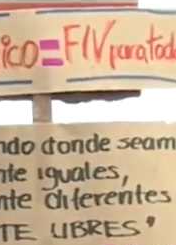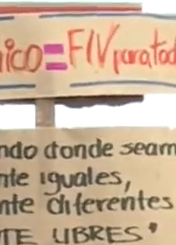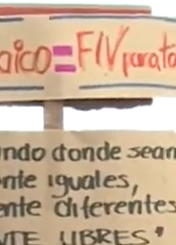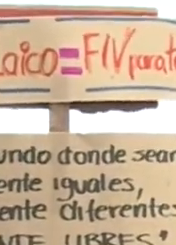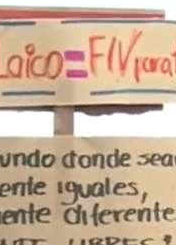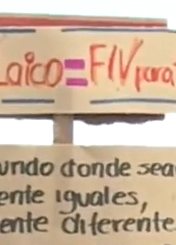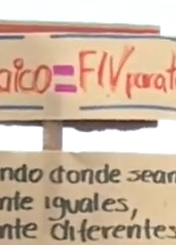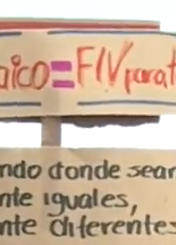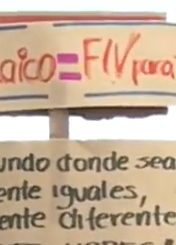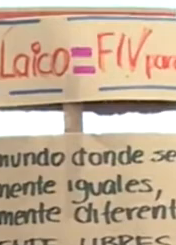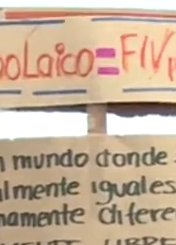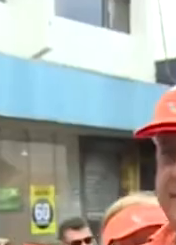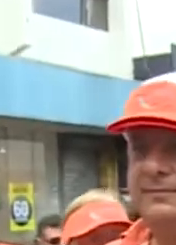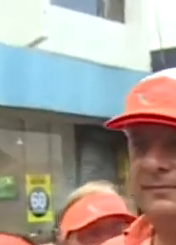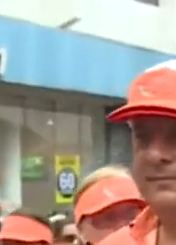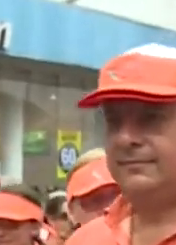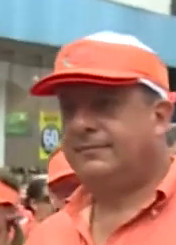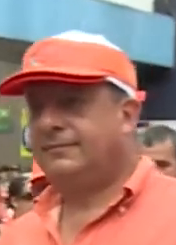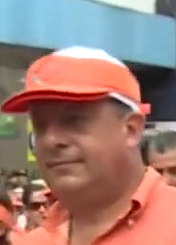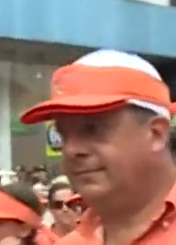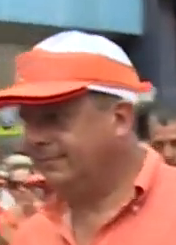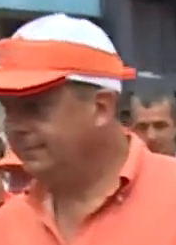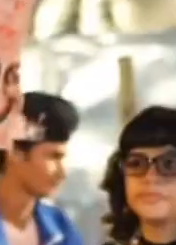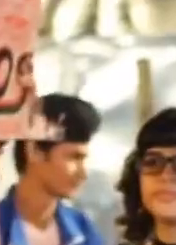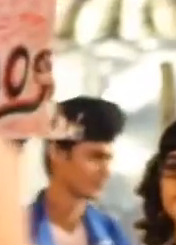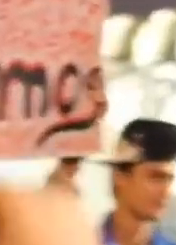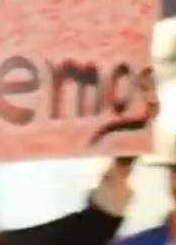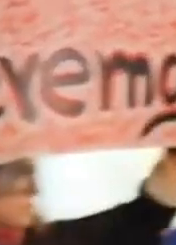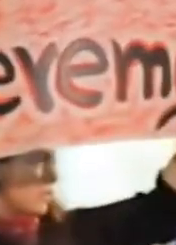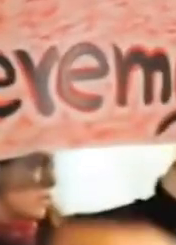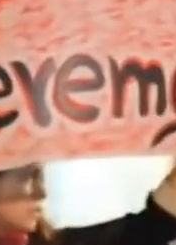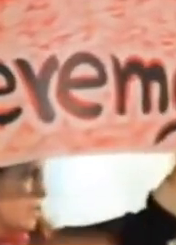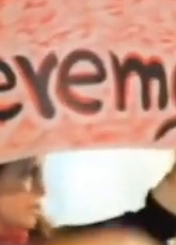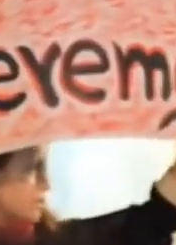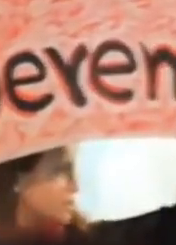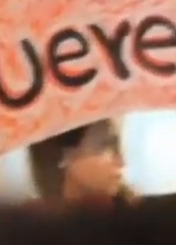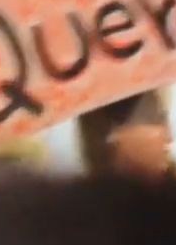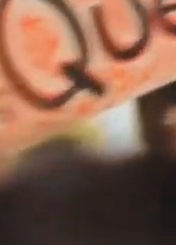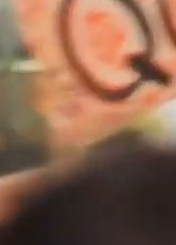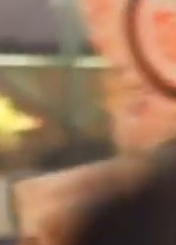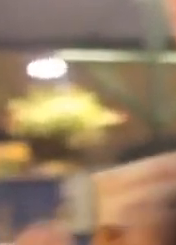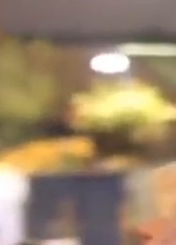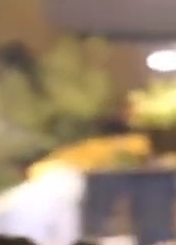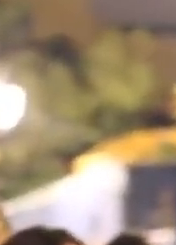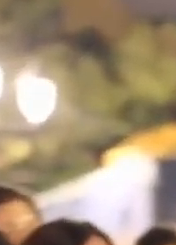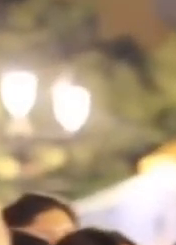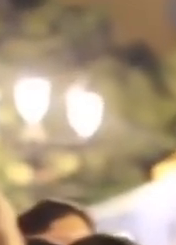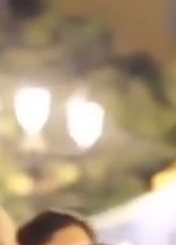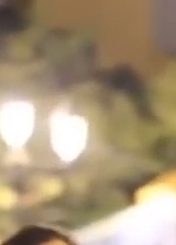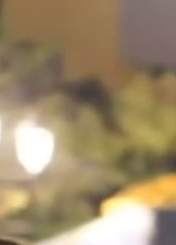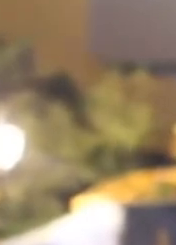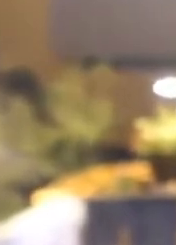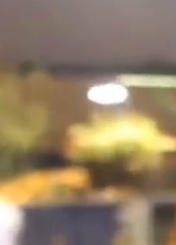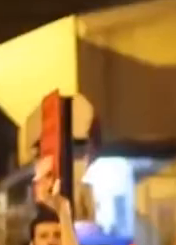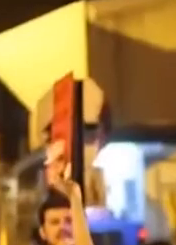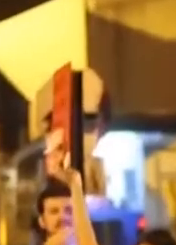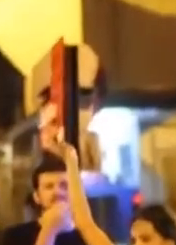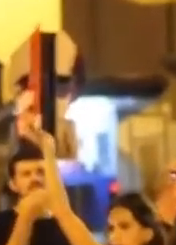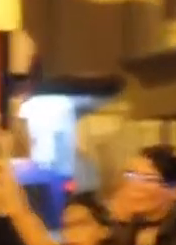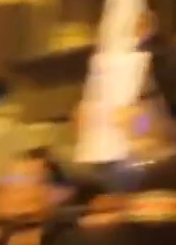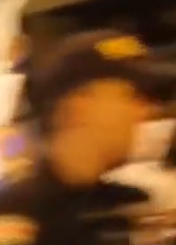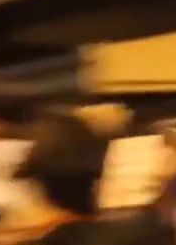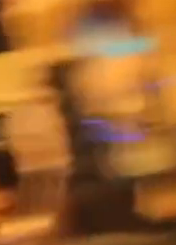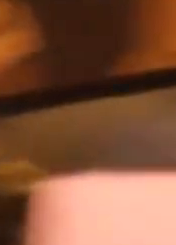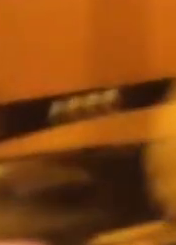la Mujer. Una mujer de 26 años fue asesinada a golpes por su pareja sentimental con un tubo metálico en la provincia de Punta Arenas. Otra